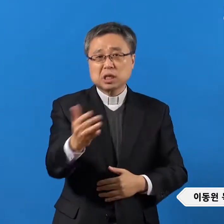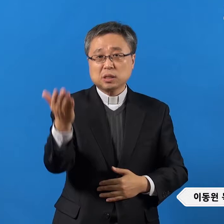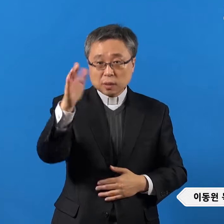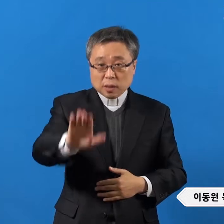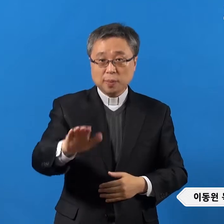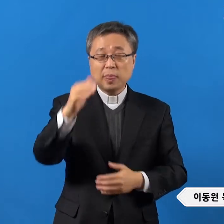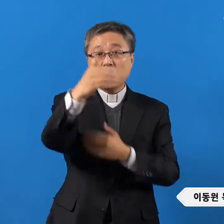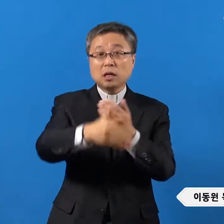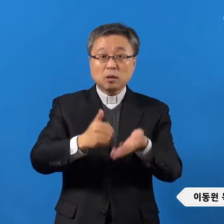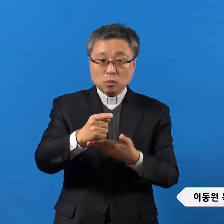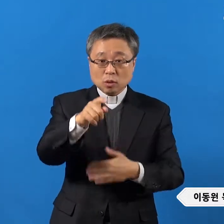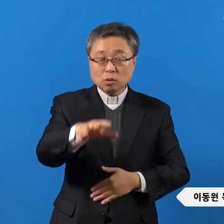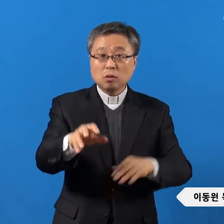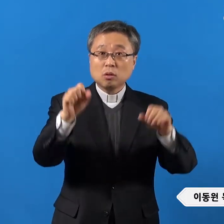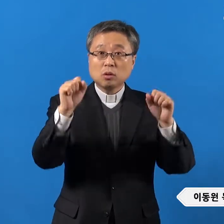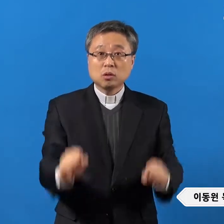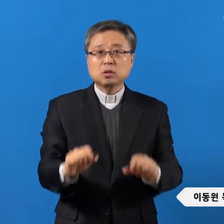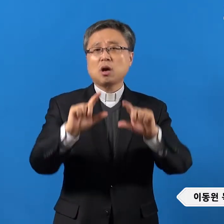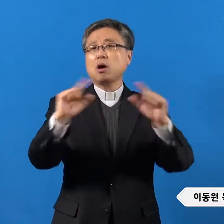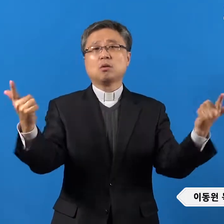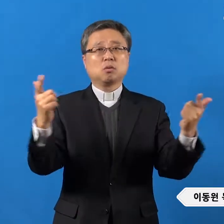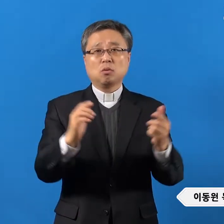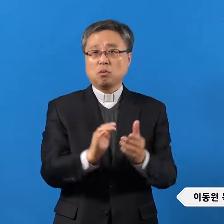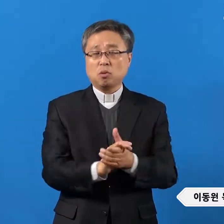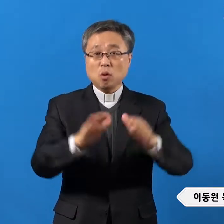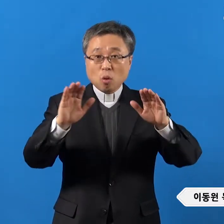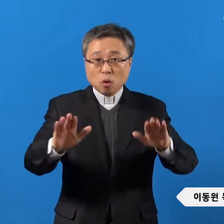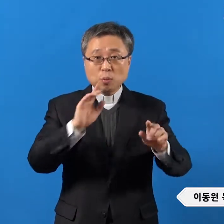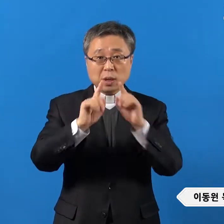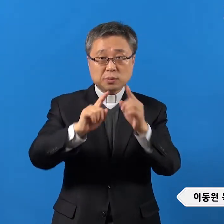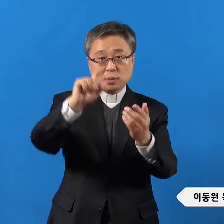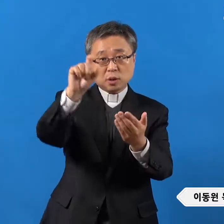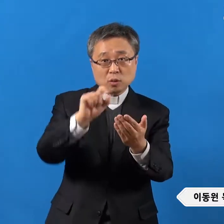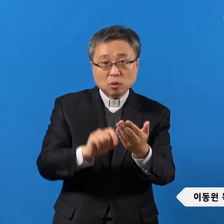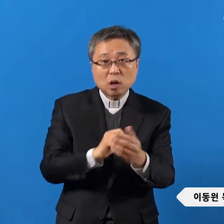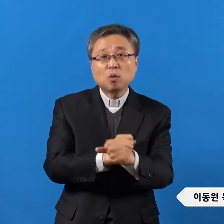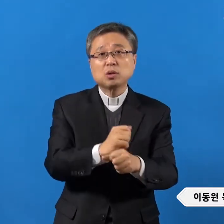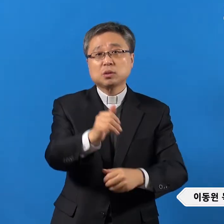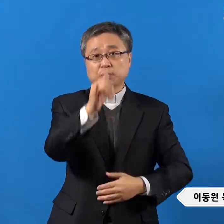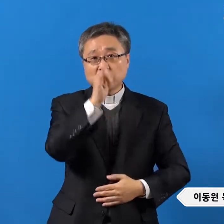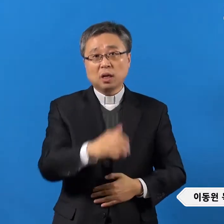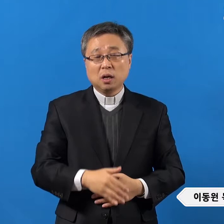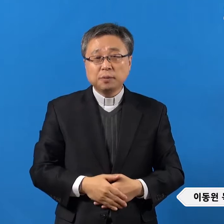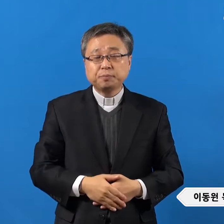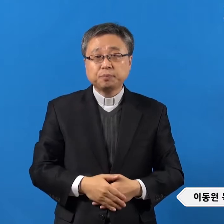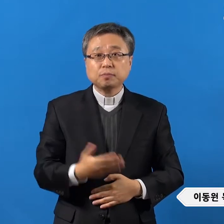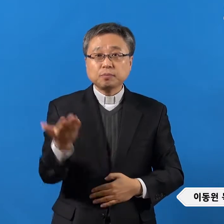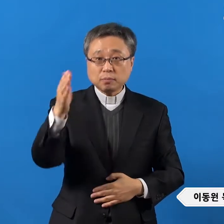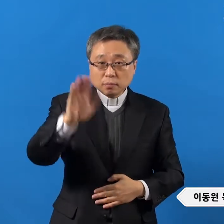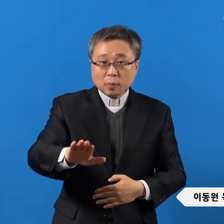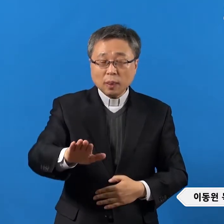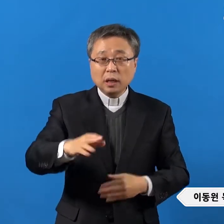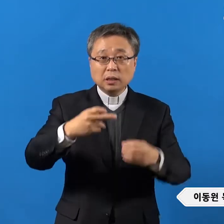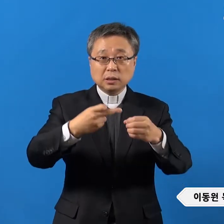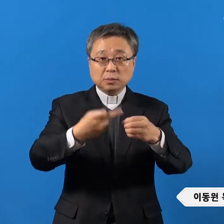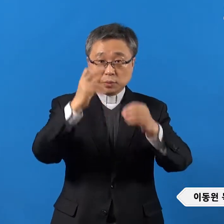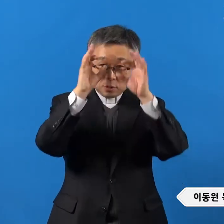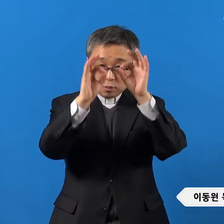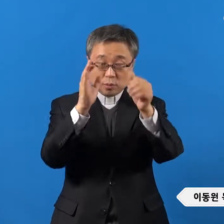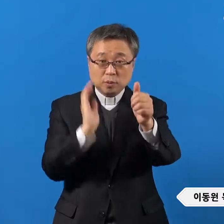하나님이 거기에 계시지 않았다, 이렇게 오늘 본문은 기록하는 것입니다. 그런데 이제 12절 보세요. 12절